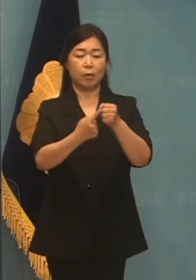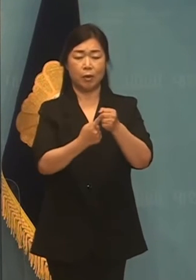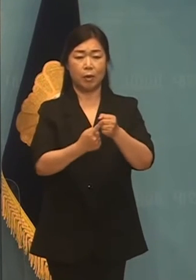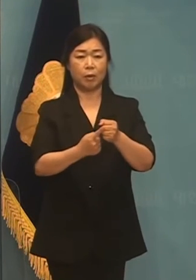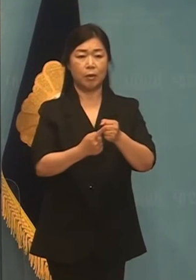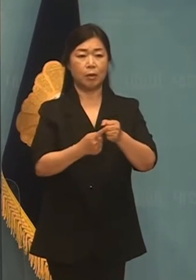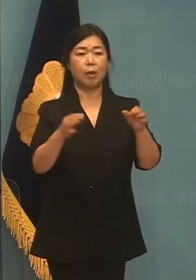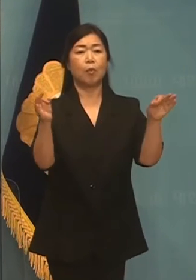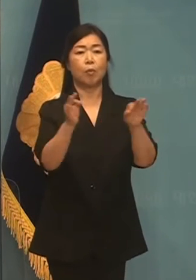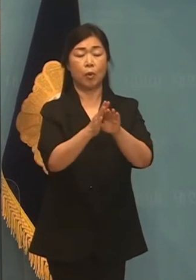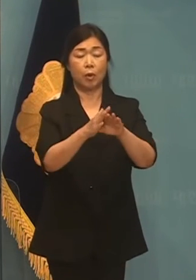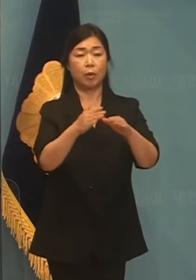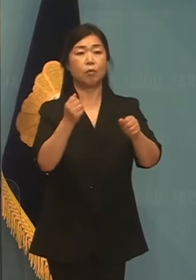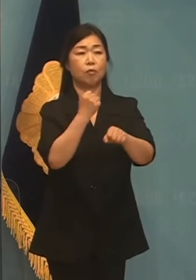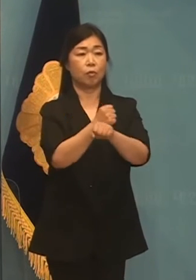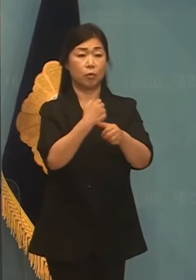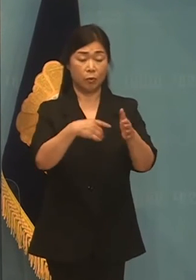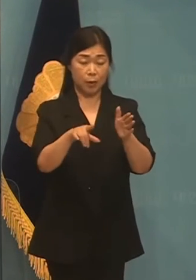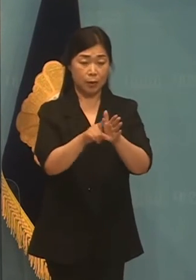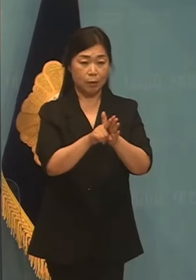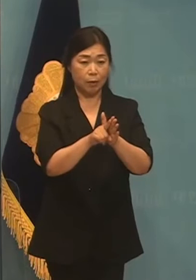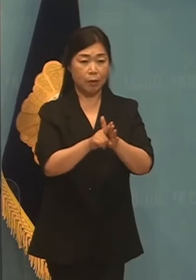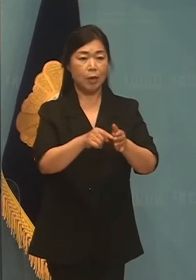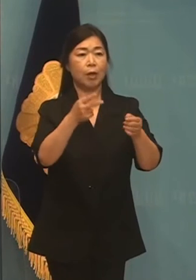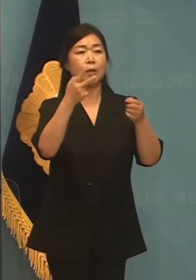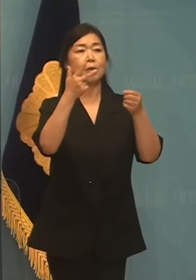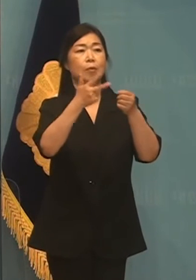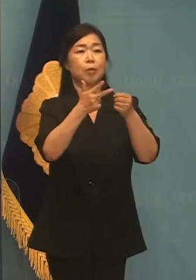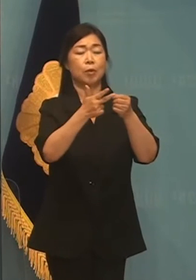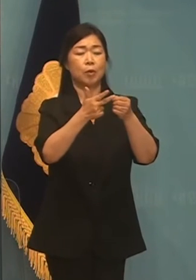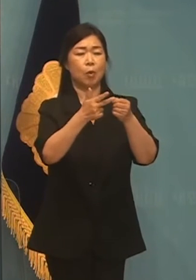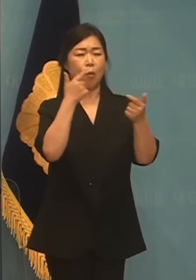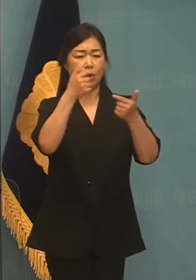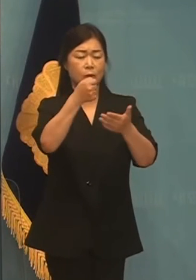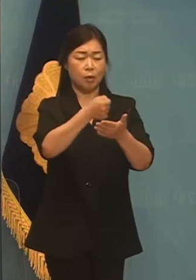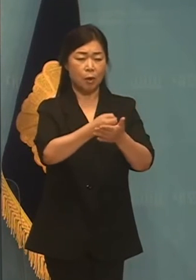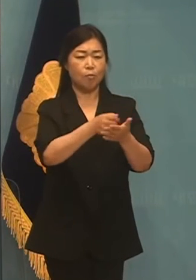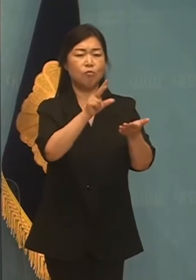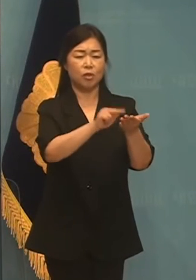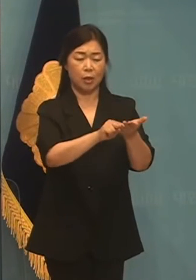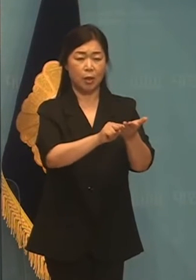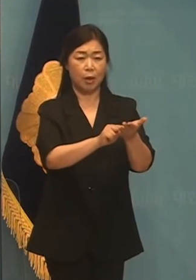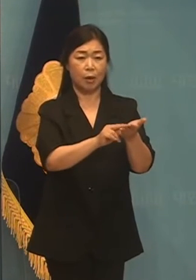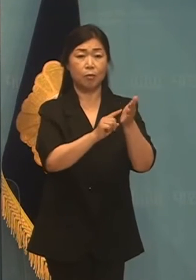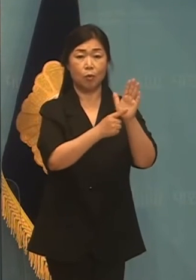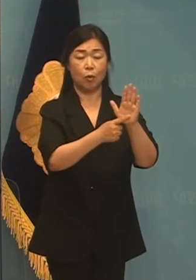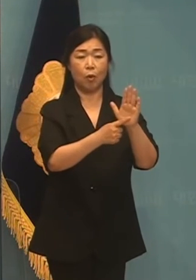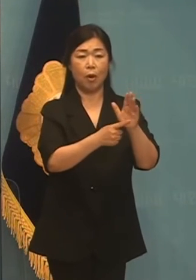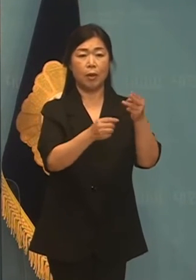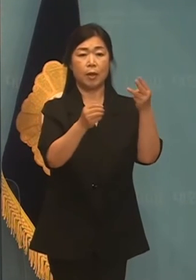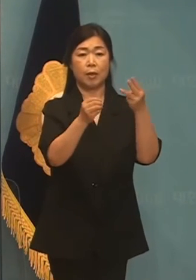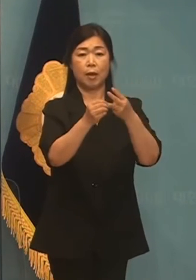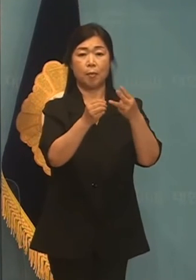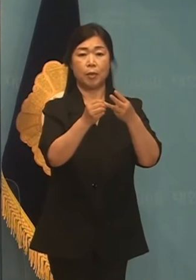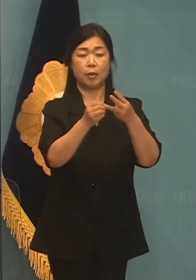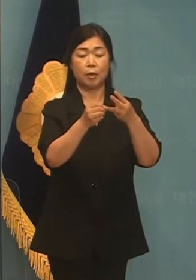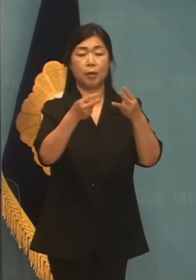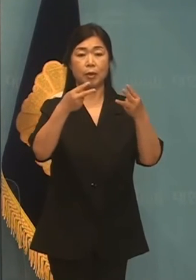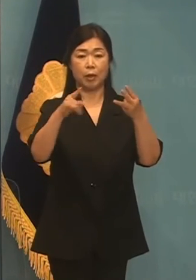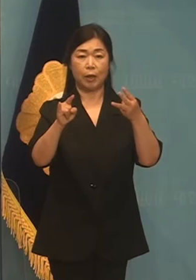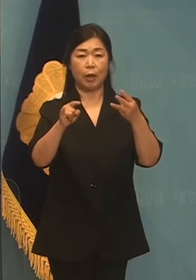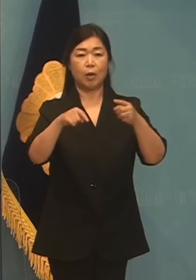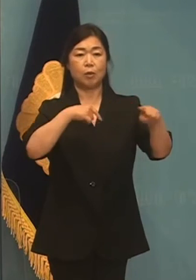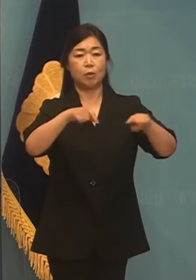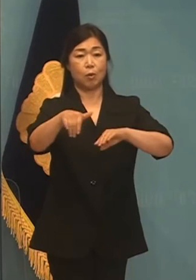위해 탈원전 실적을 규정하고 이에 따른 3대 정책